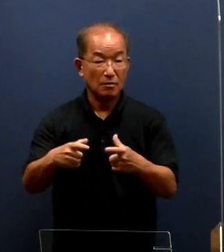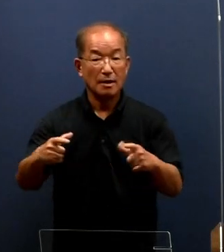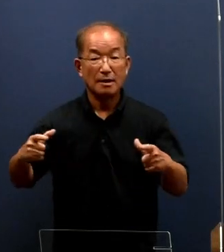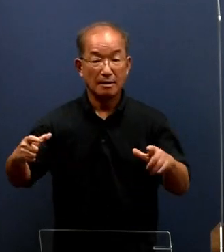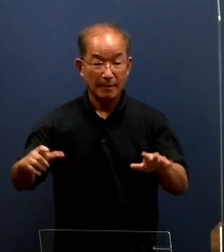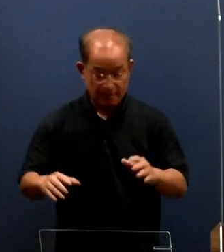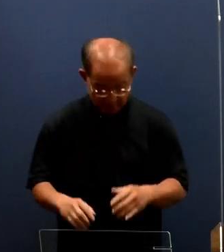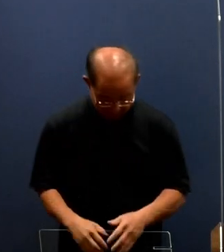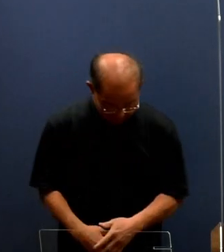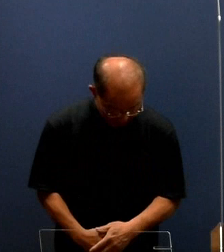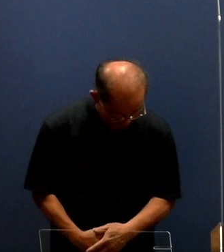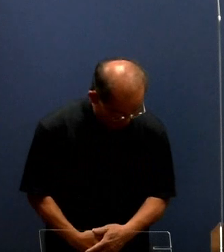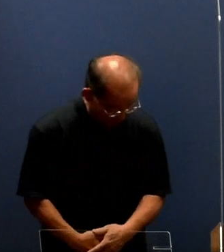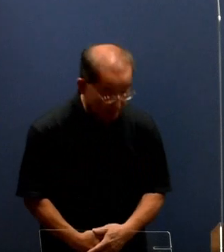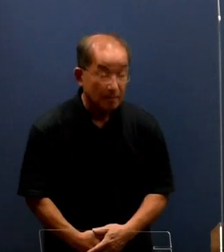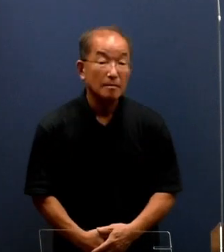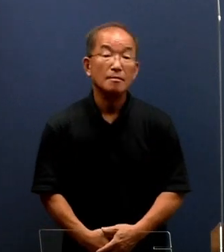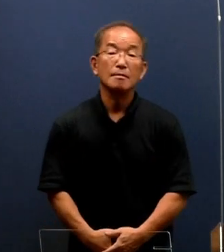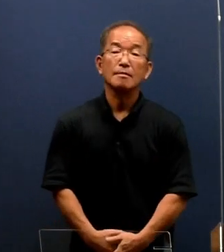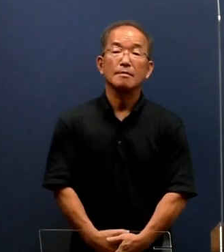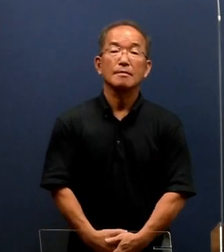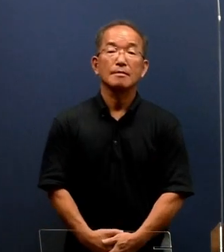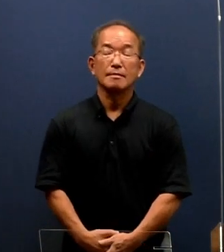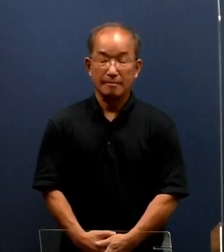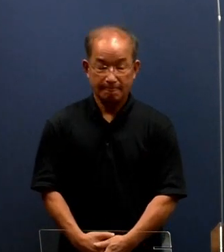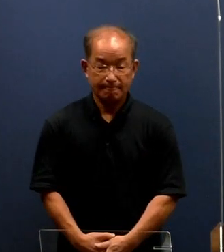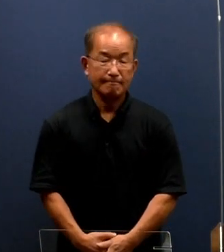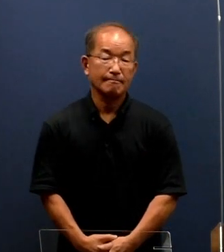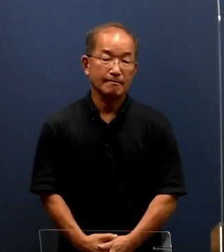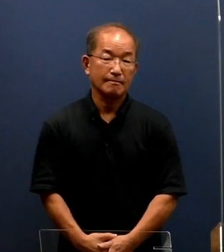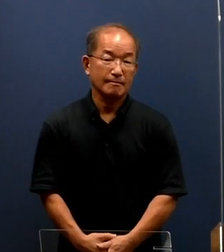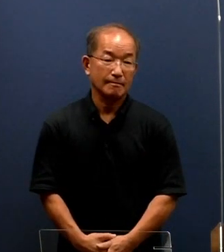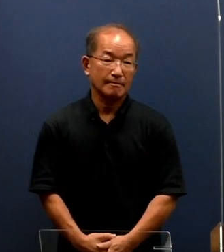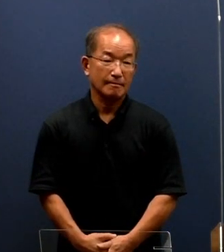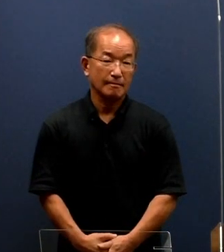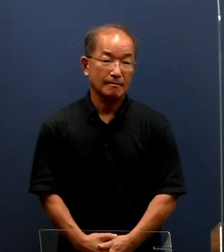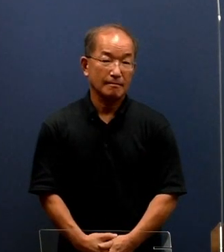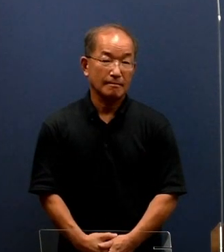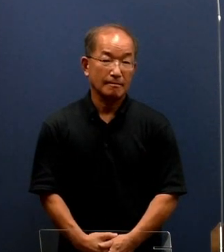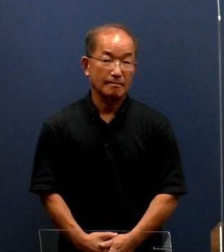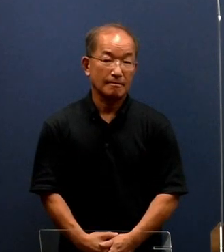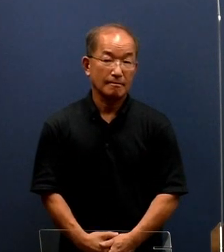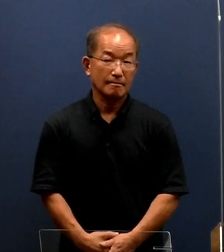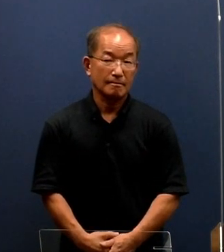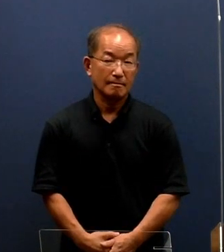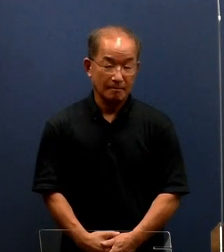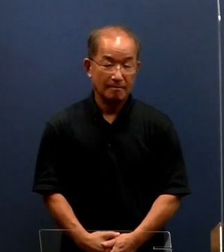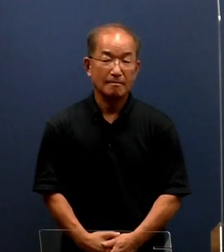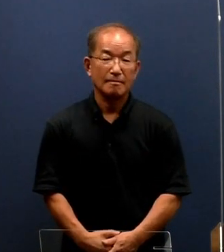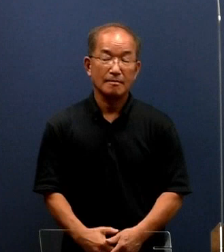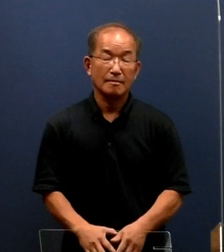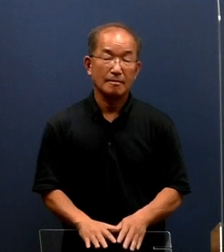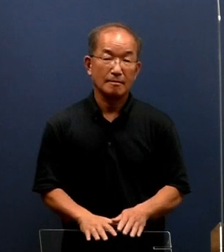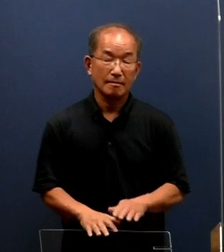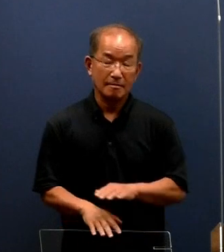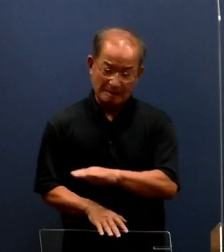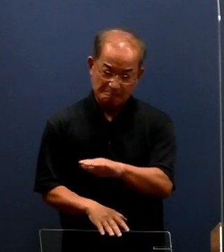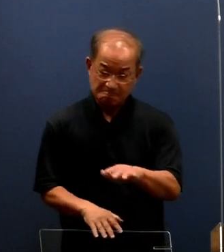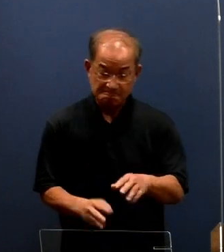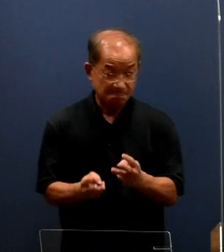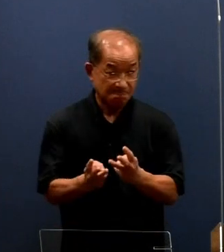ですので、これも全数把握なんてやめればいいんだ